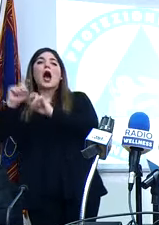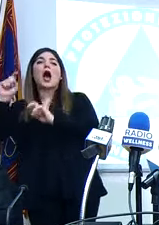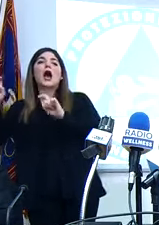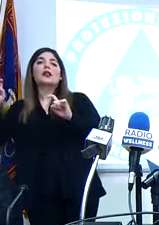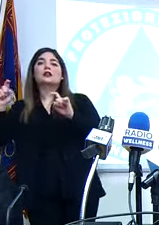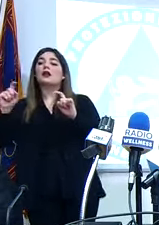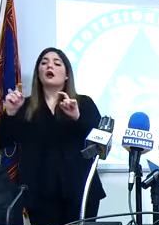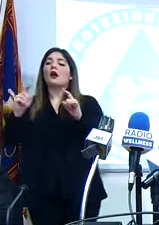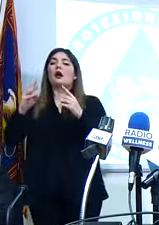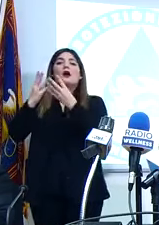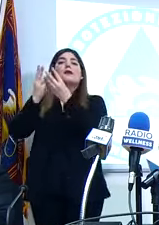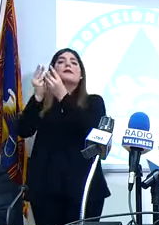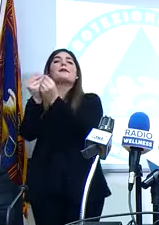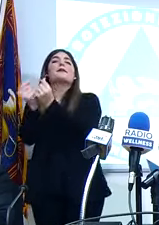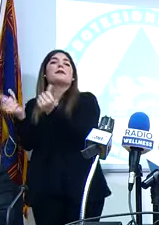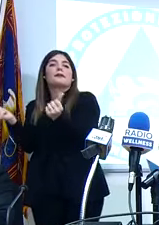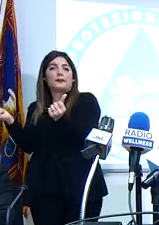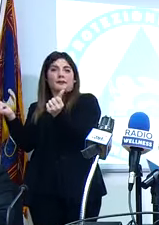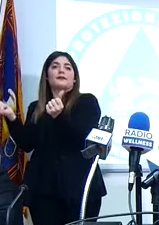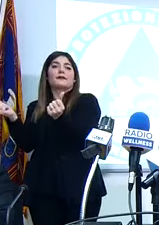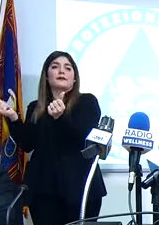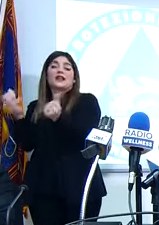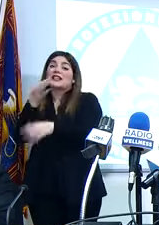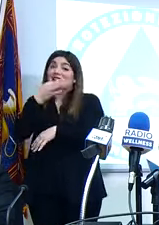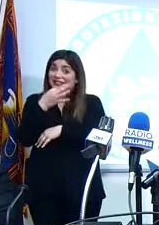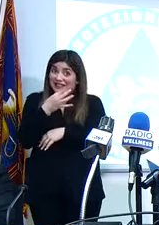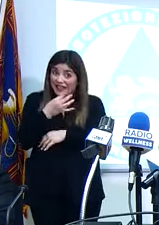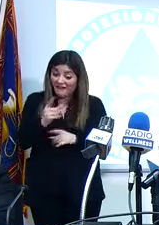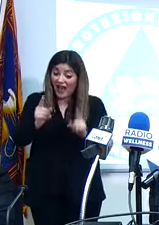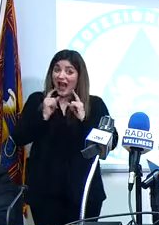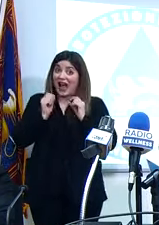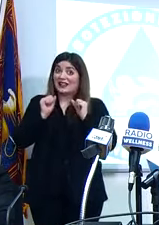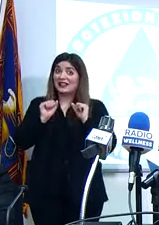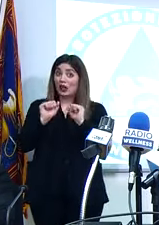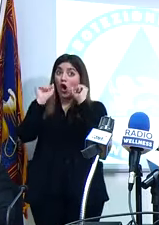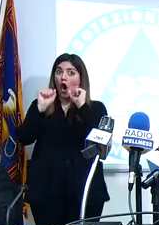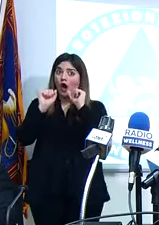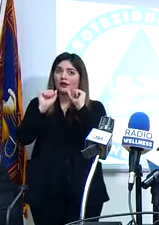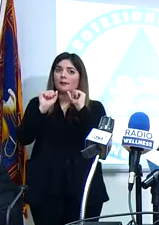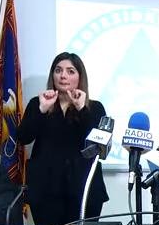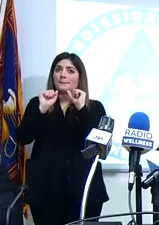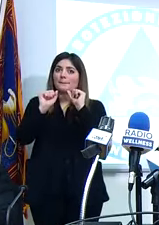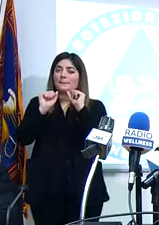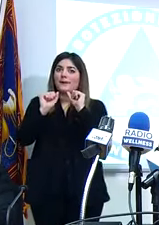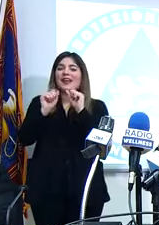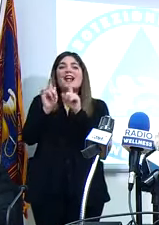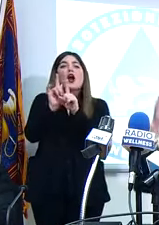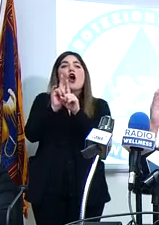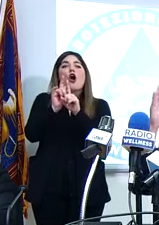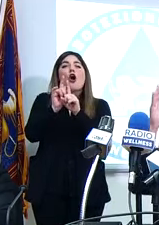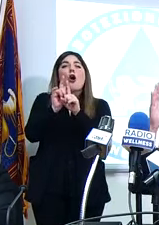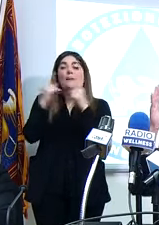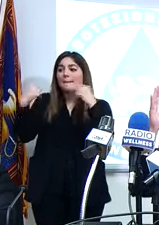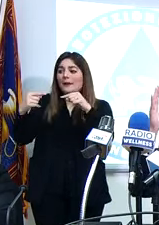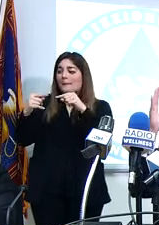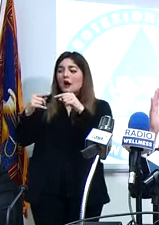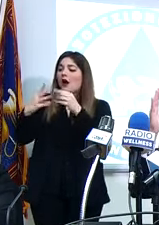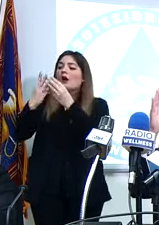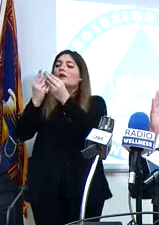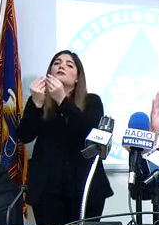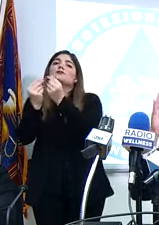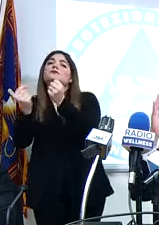varianti sono neutralizzate dagli anticorpi. Perché sono neutralizzate? Perché loro solo... Questa è una molecola molto